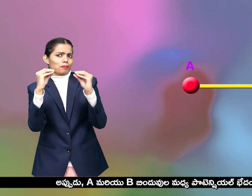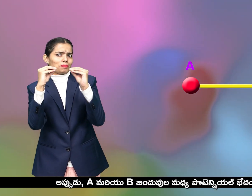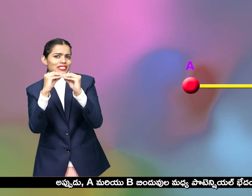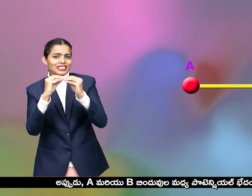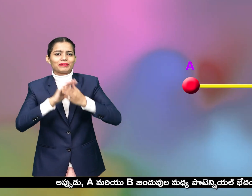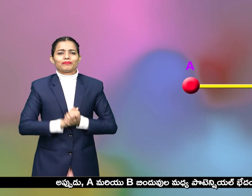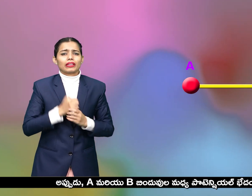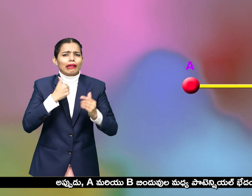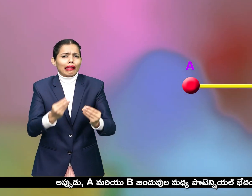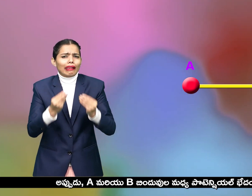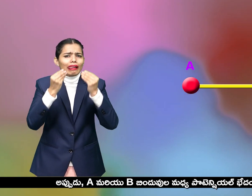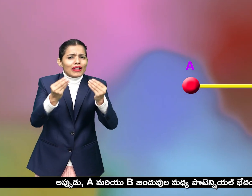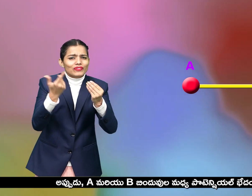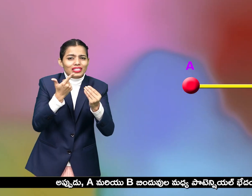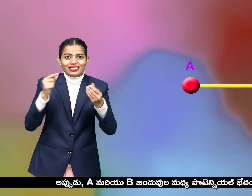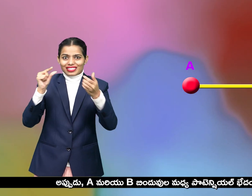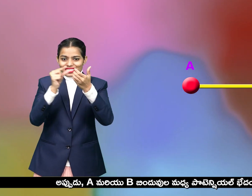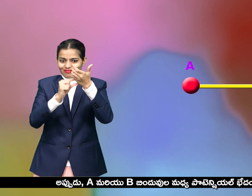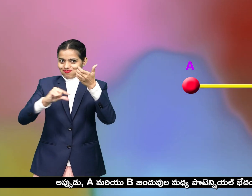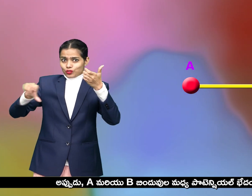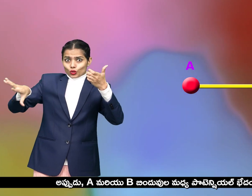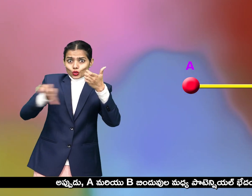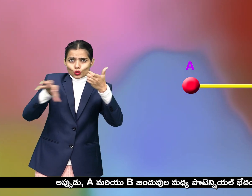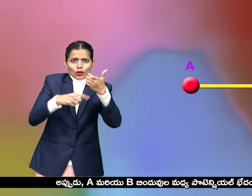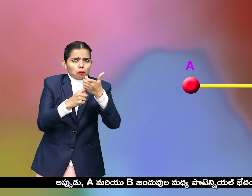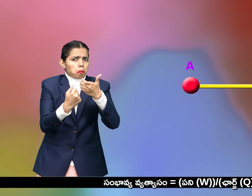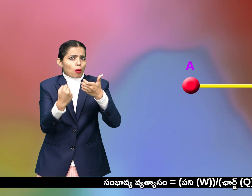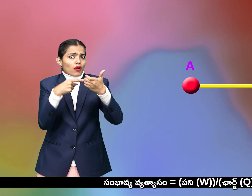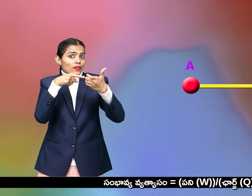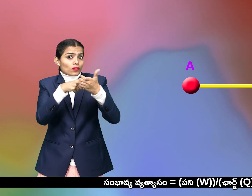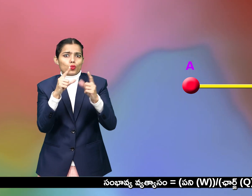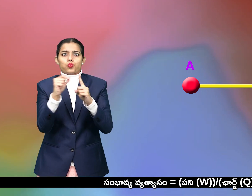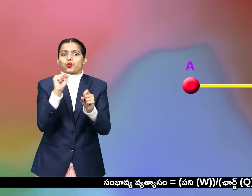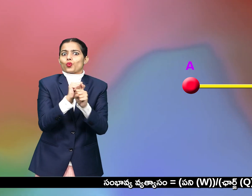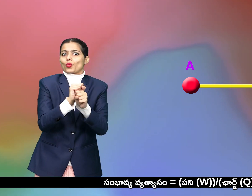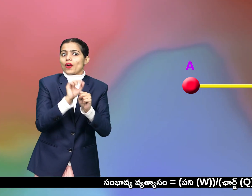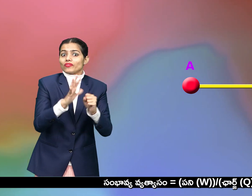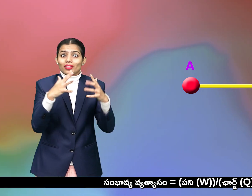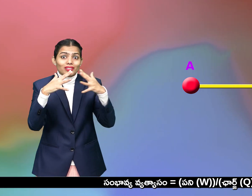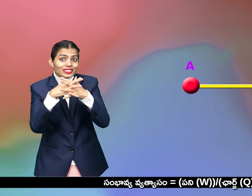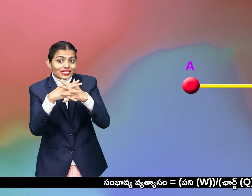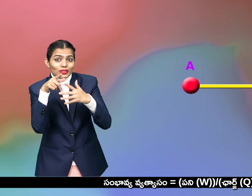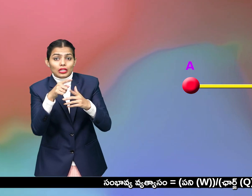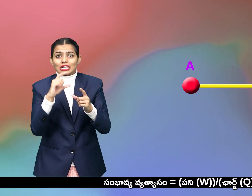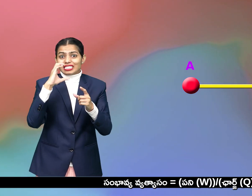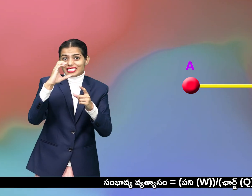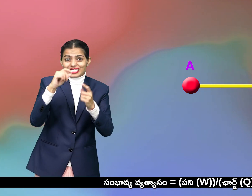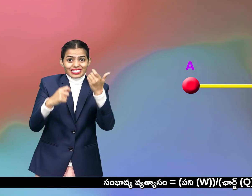అప్పుడు A మరియు B బిందువుల మధ్య పొటెన్షియల్ భేదం ఇవ్వబడుతుంది. సంభావ్య వ్యత్యాసం